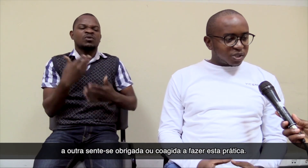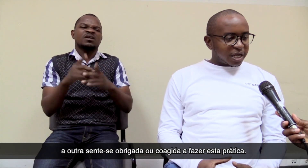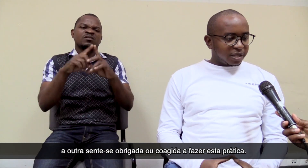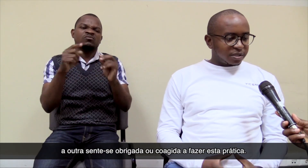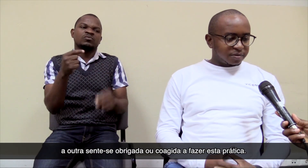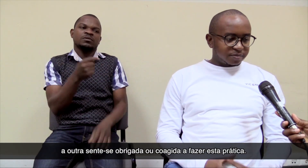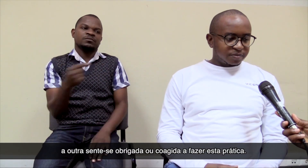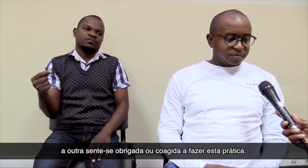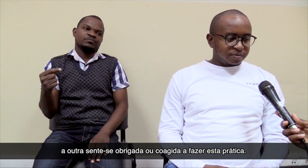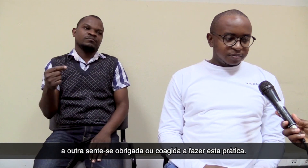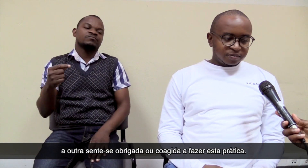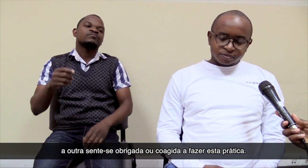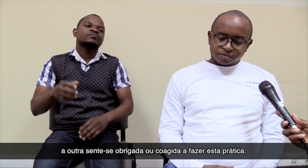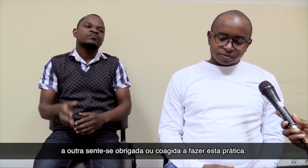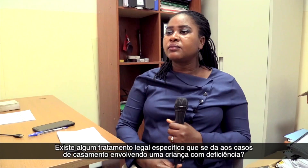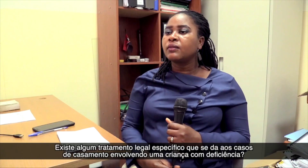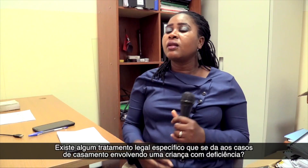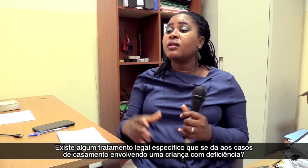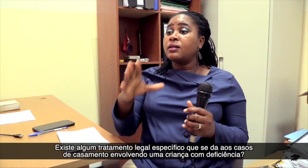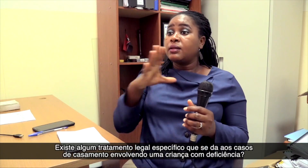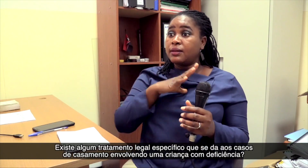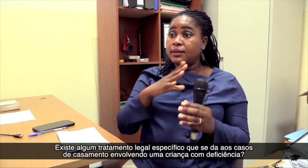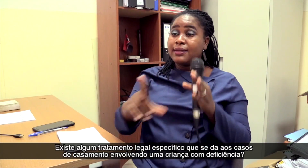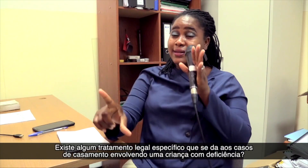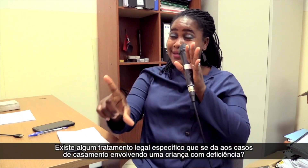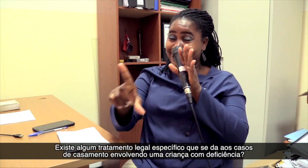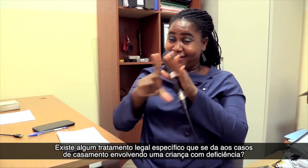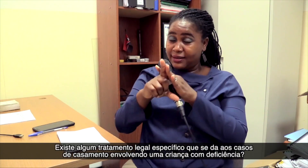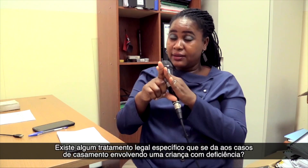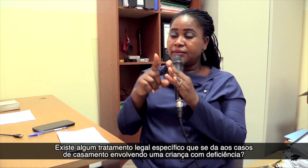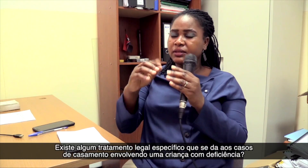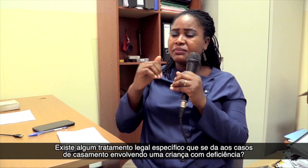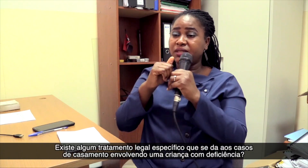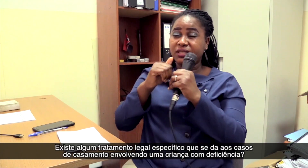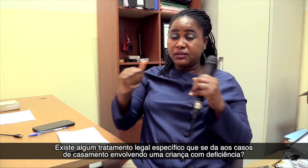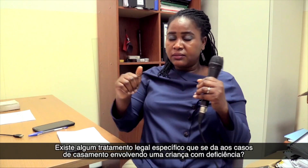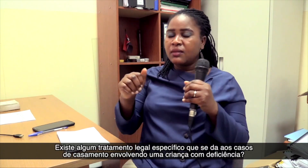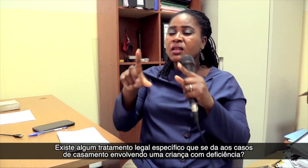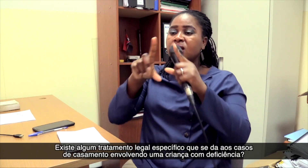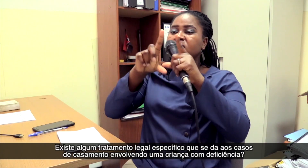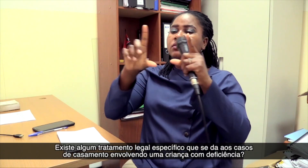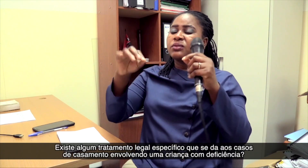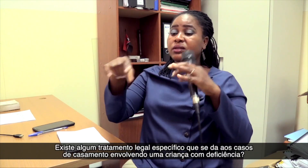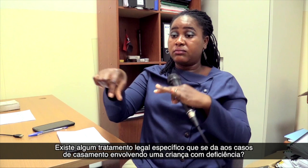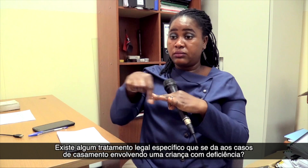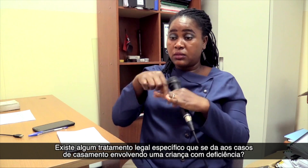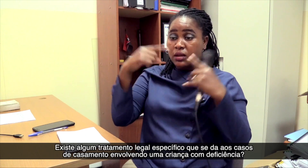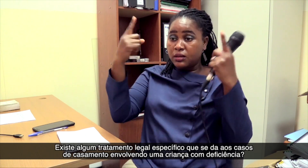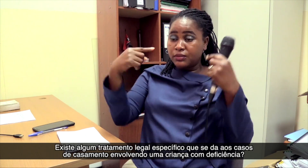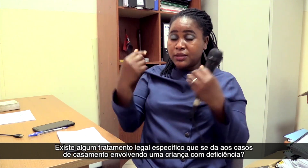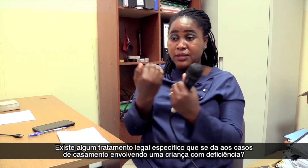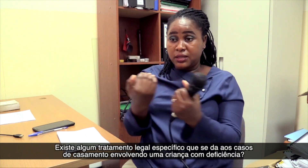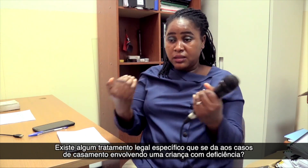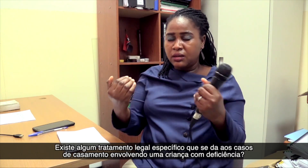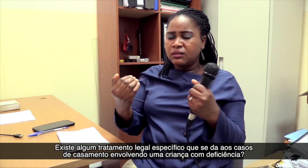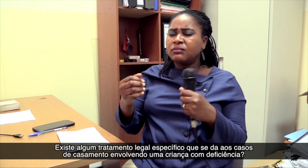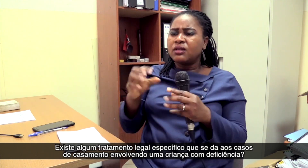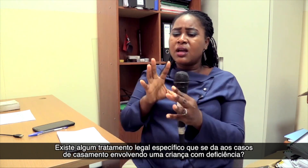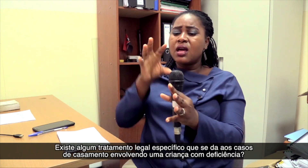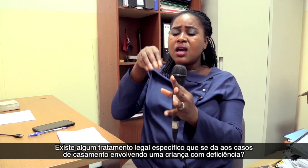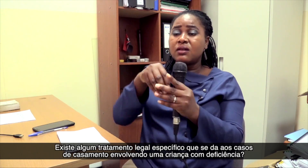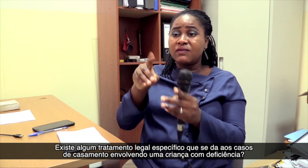Moçambique não está fora, porque dentro da África Austral é o país que tem maior índice desta prática, que eu digo que é negativa para,